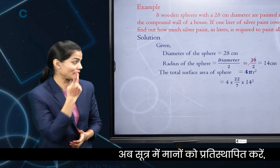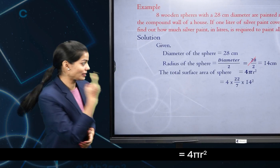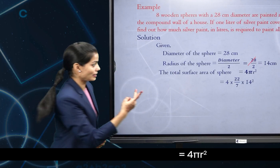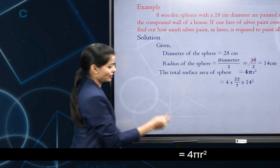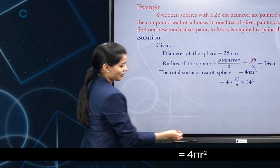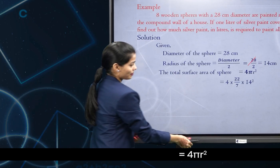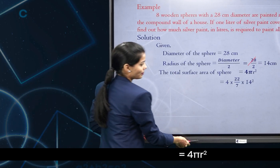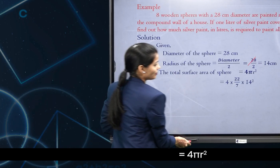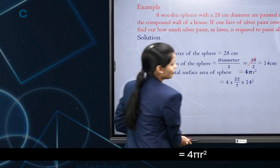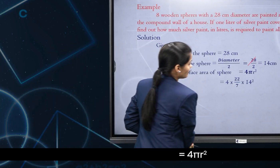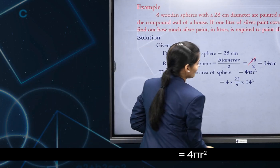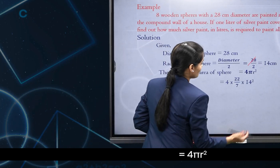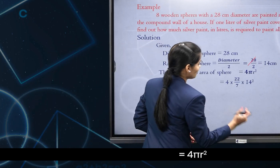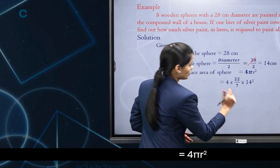इज इक्वल्स टू 4R स्क्वायर